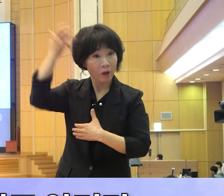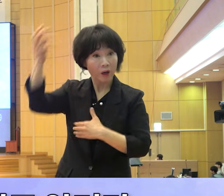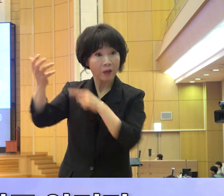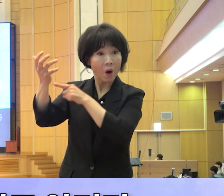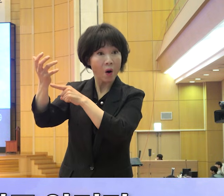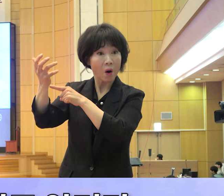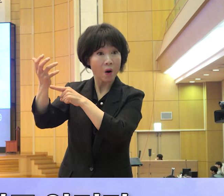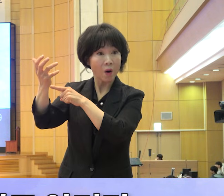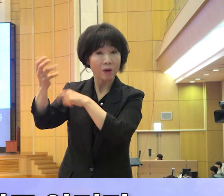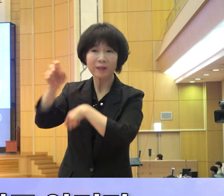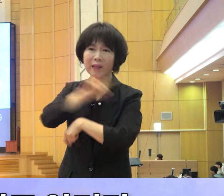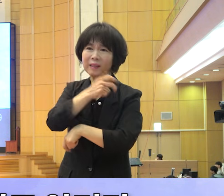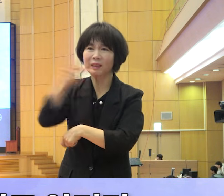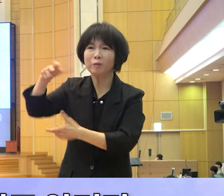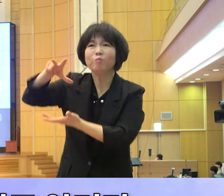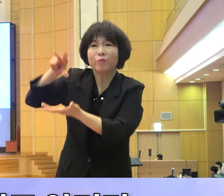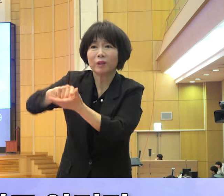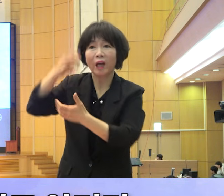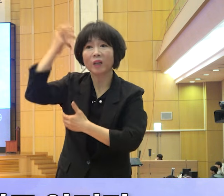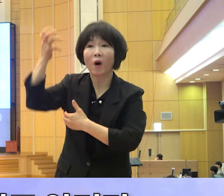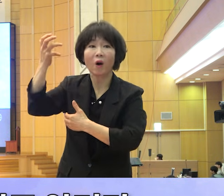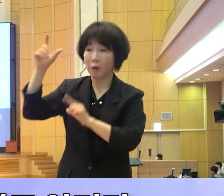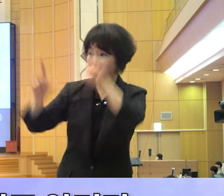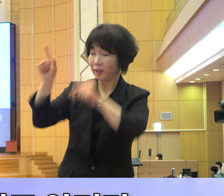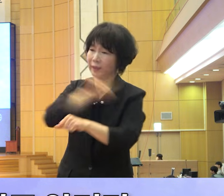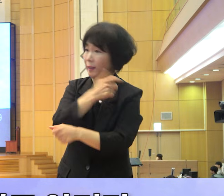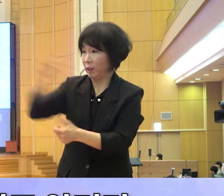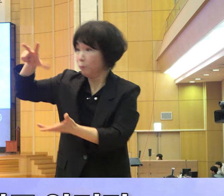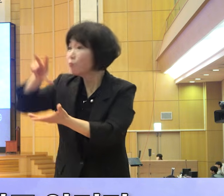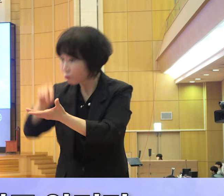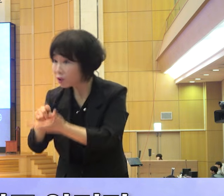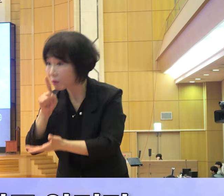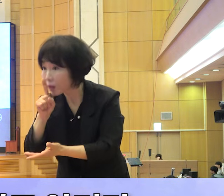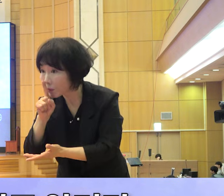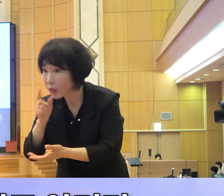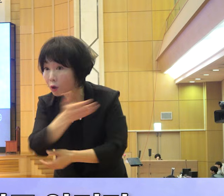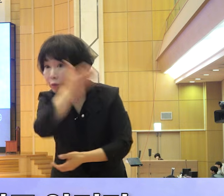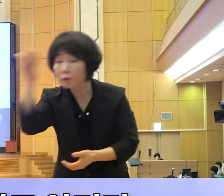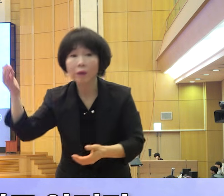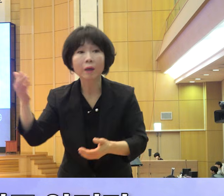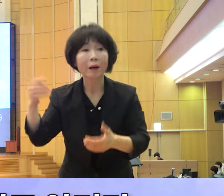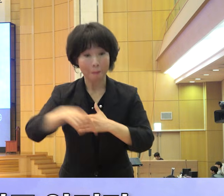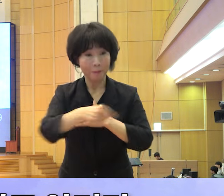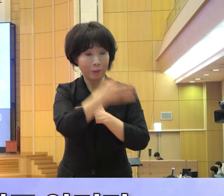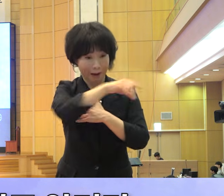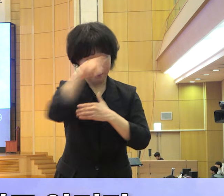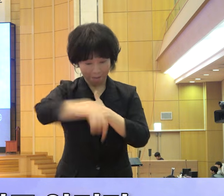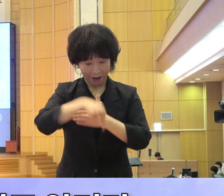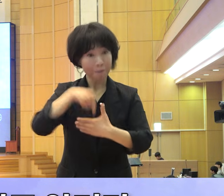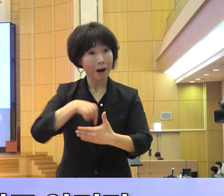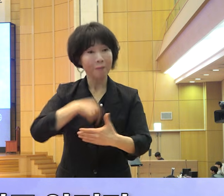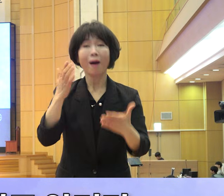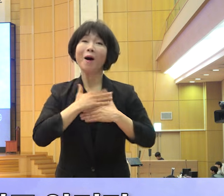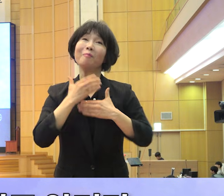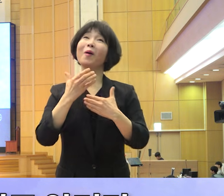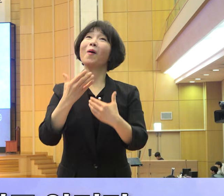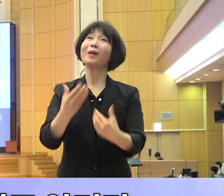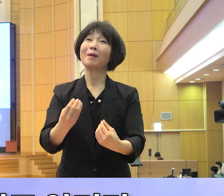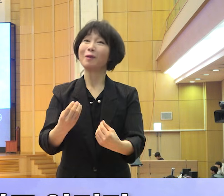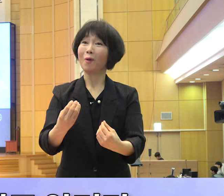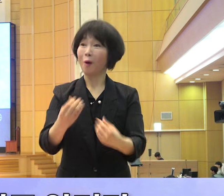진짜 문제거든요. 늘 말하지만 사람이 마음이 평안하면요,